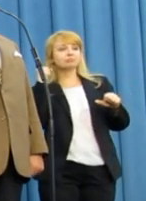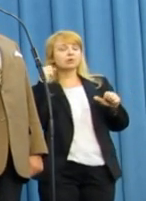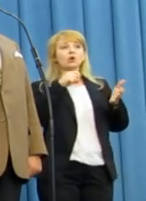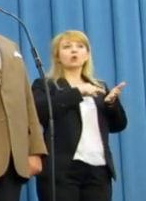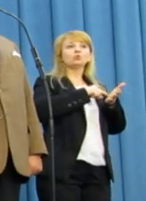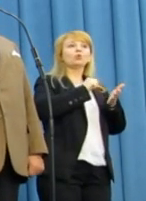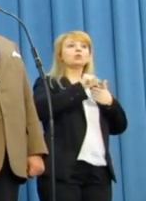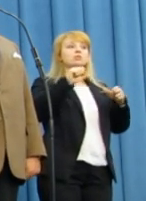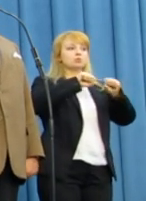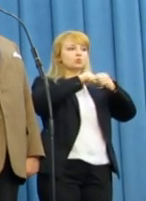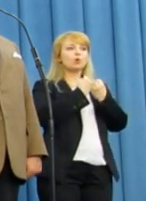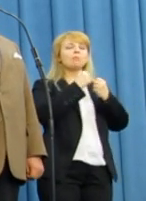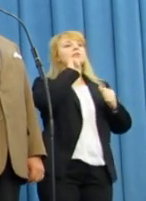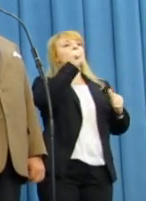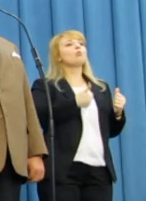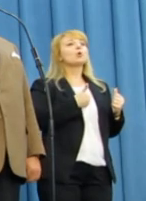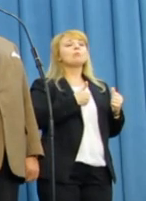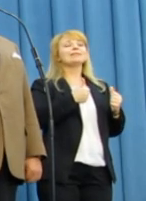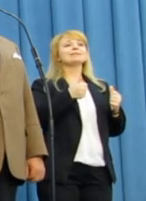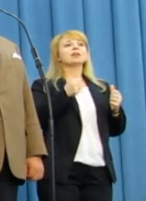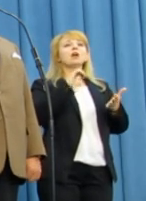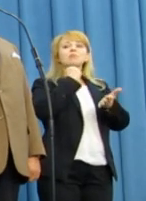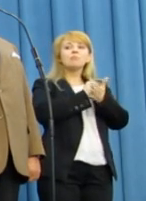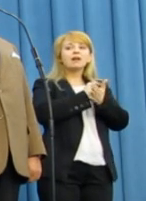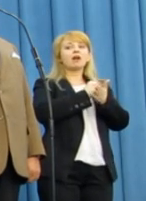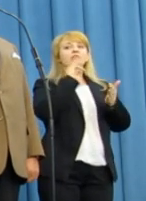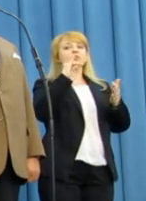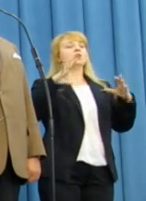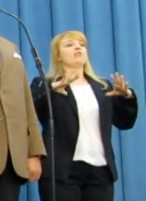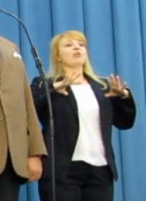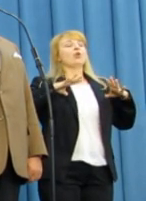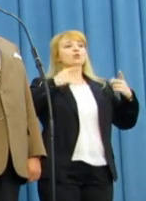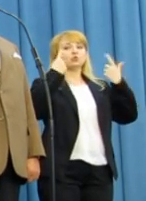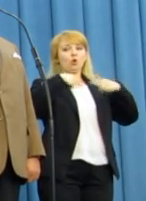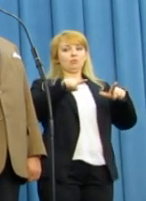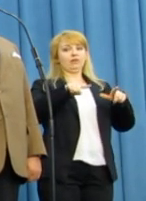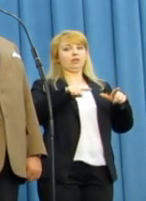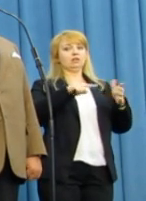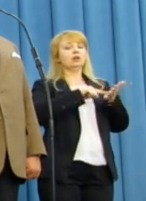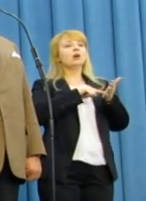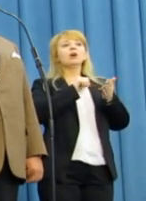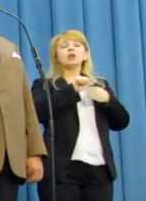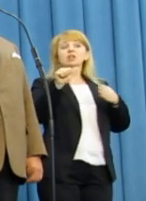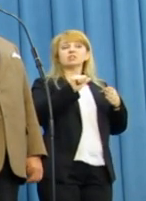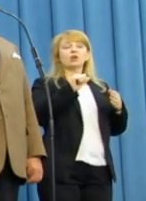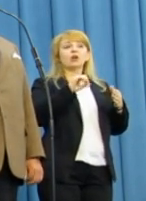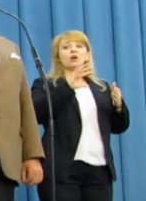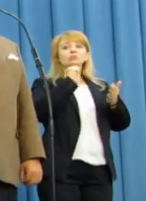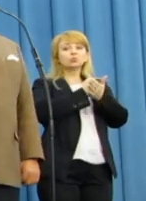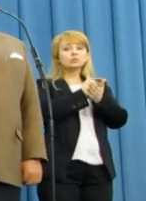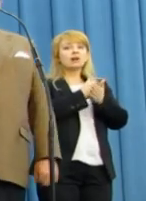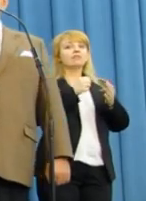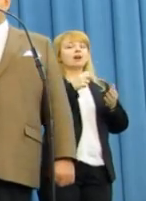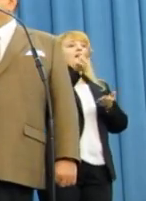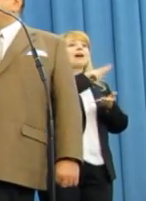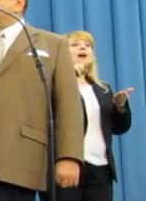jest naruszenie Europejskiej Konwencji Praw i Wolności Obywatelskich. Konwencji Rady Europy, której Polska jest